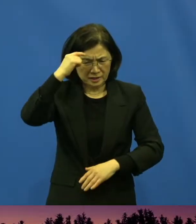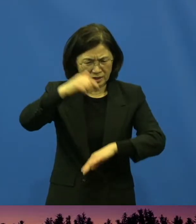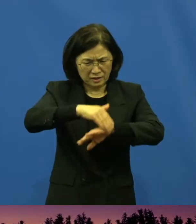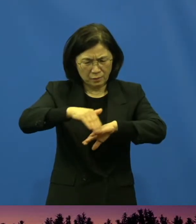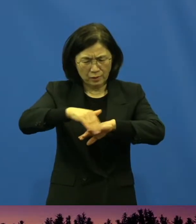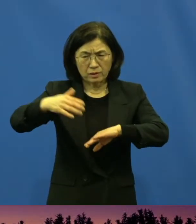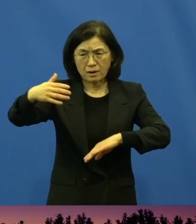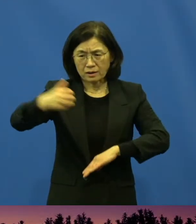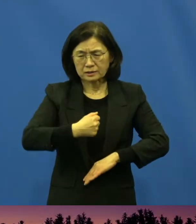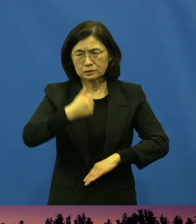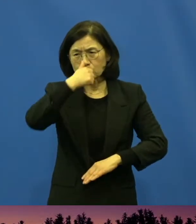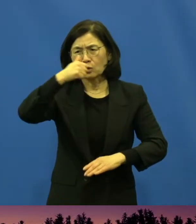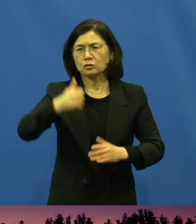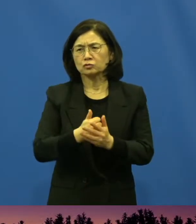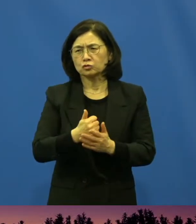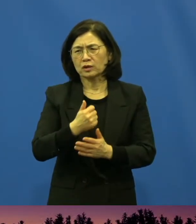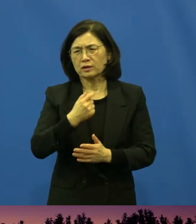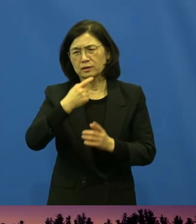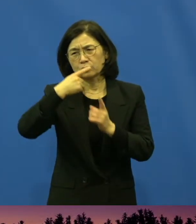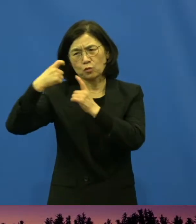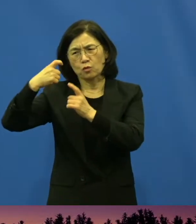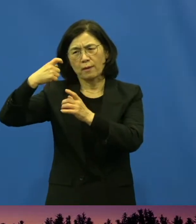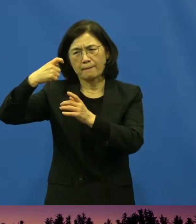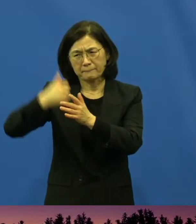가지고 죄를 짓는 거.